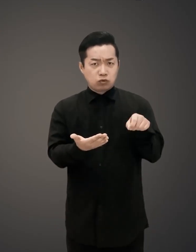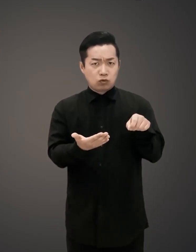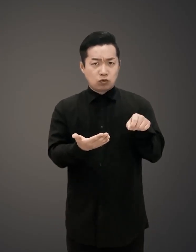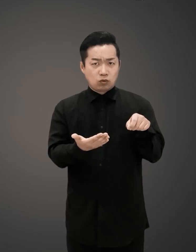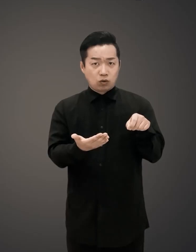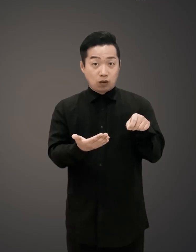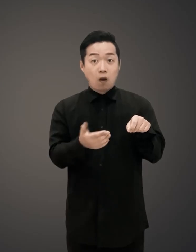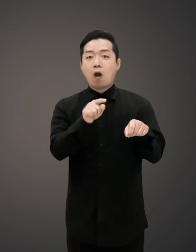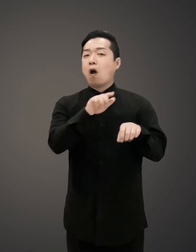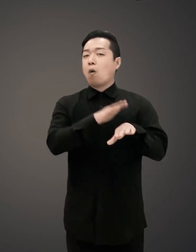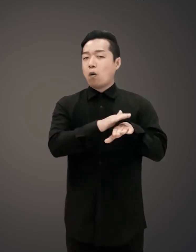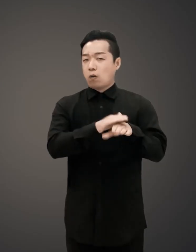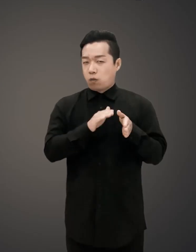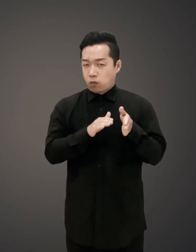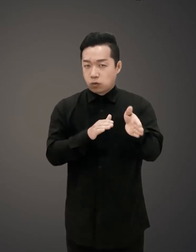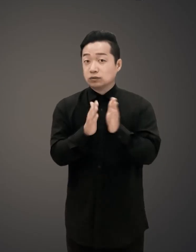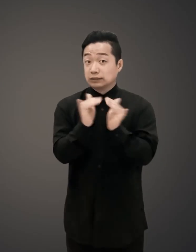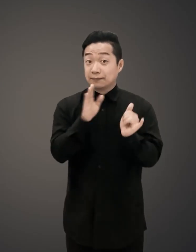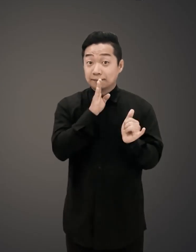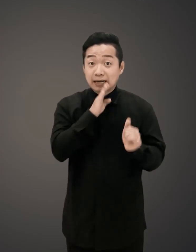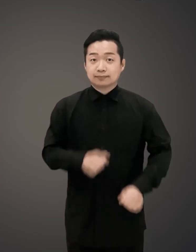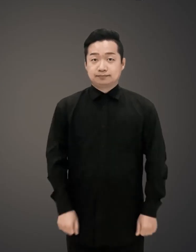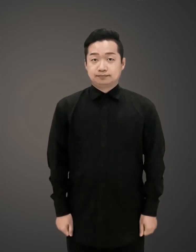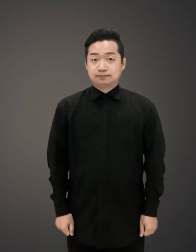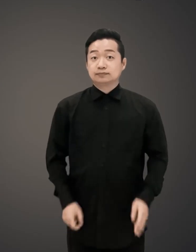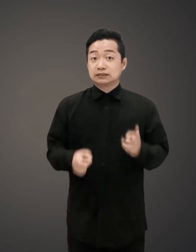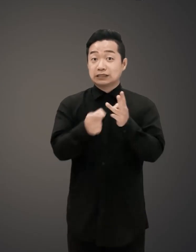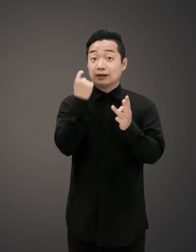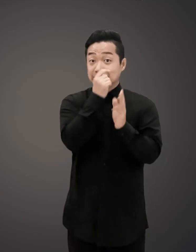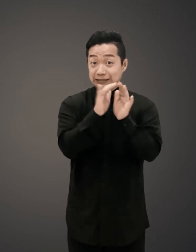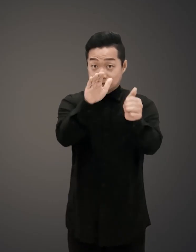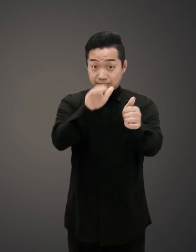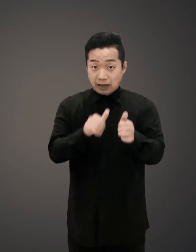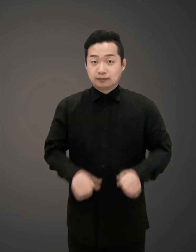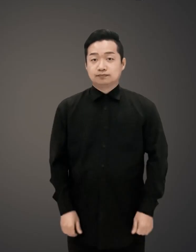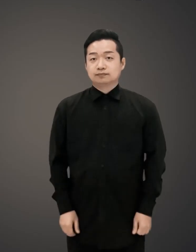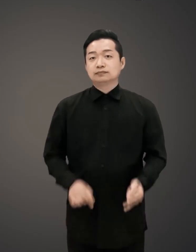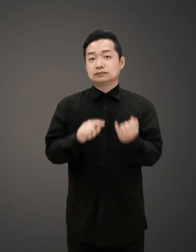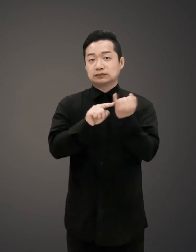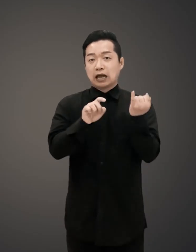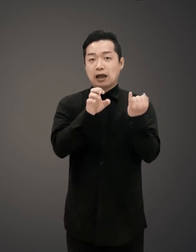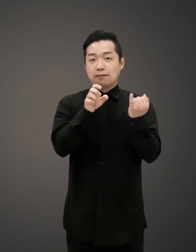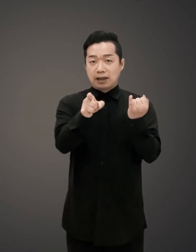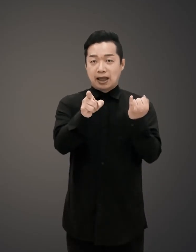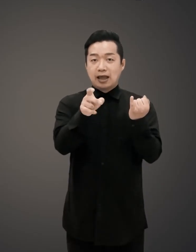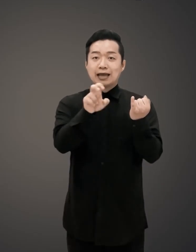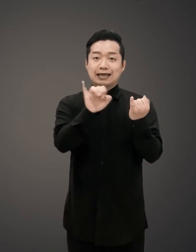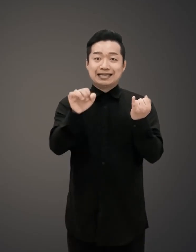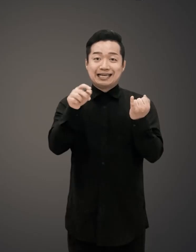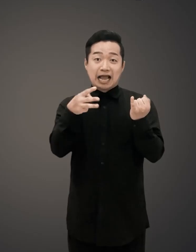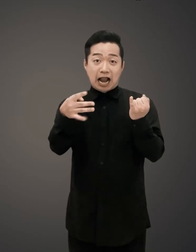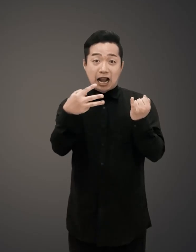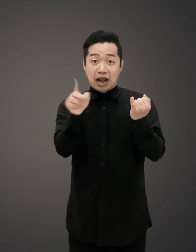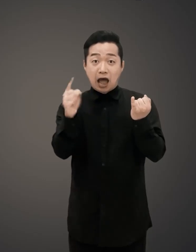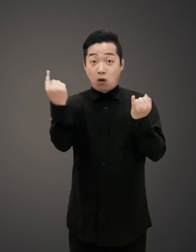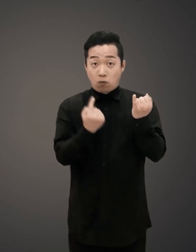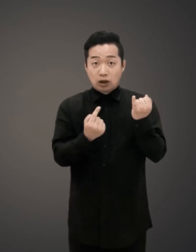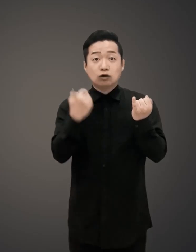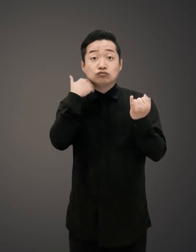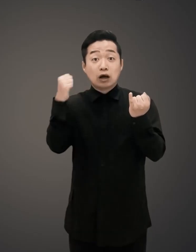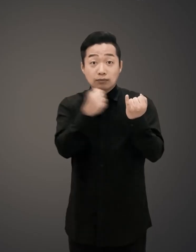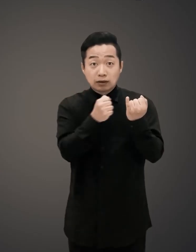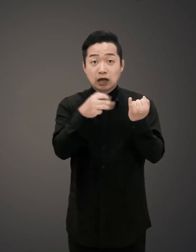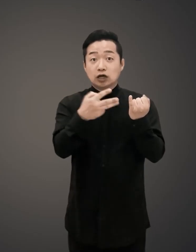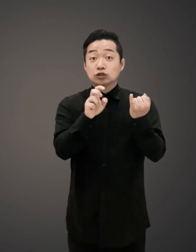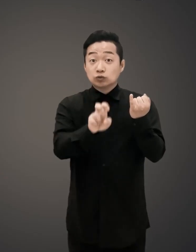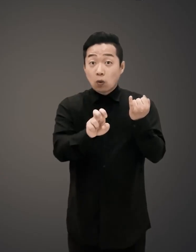했다. 증인은 왼손잡이로군요. 세 번째 증인으로 메이엘라가 나왔다. 누가 증인을 구타했습니까?